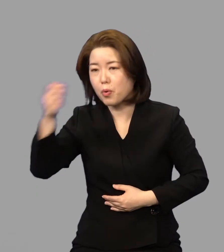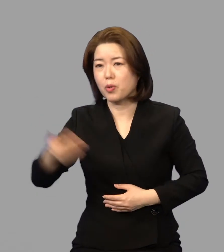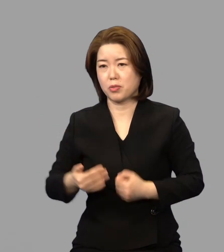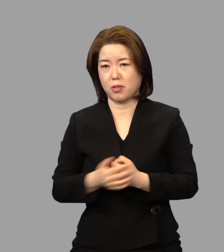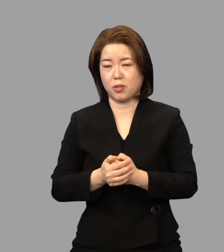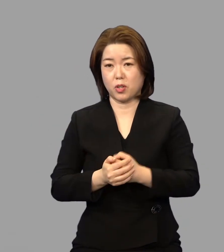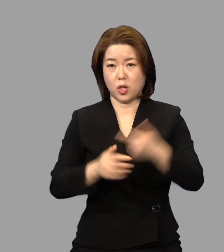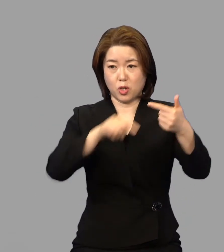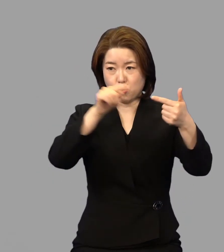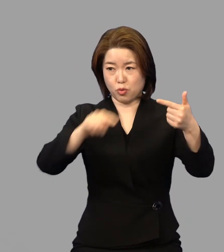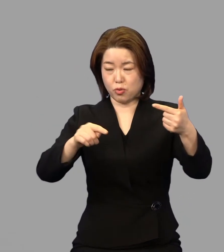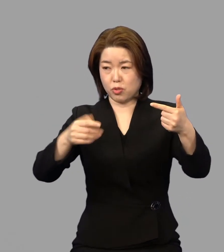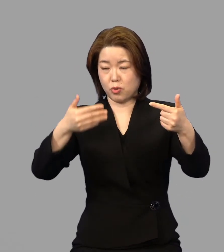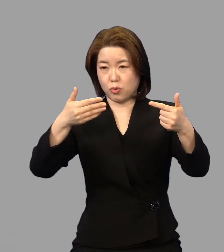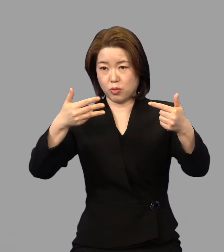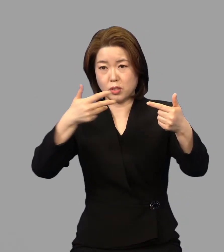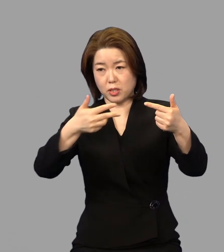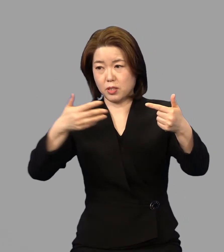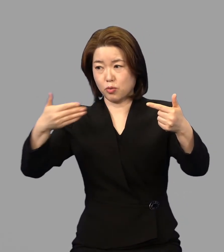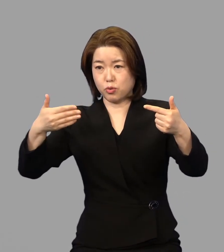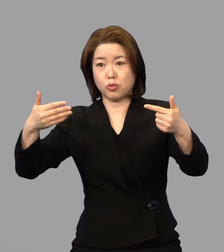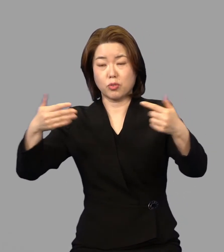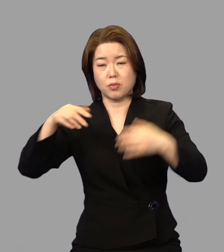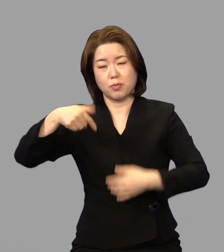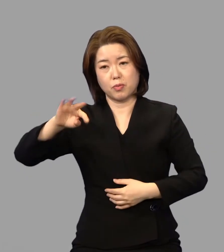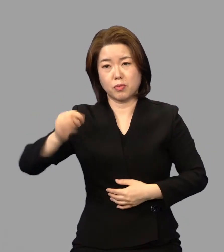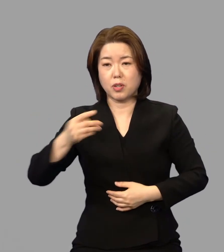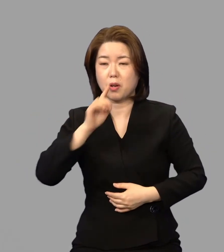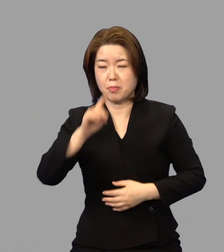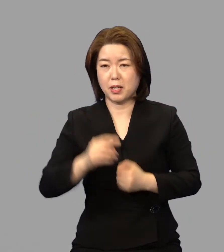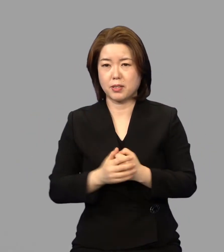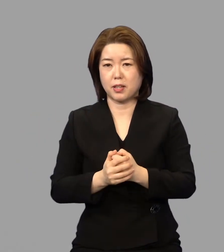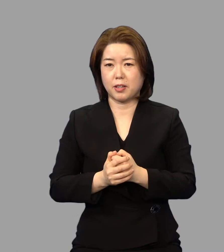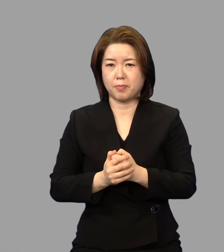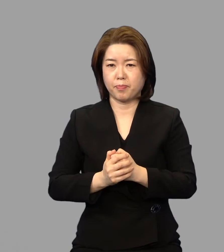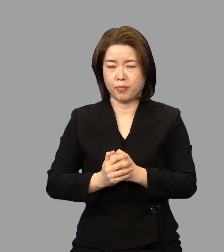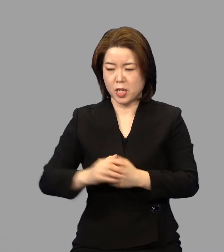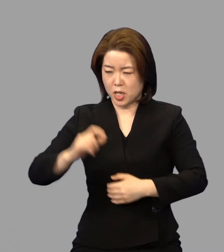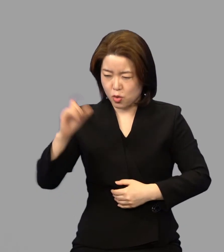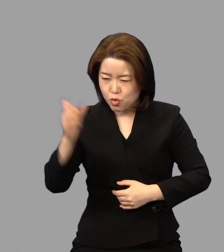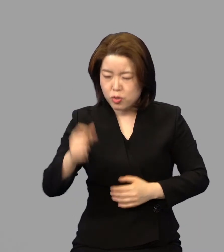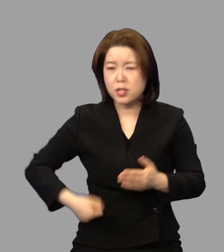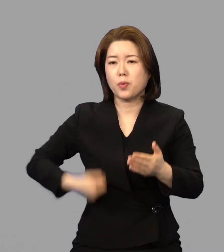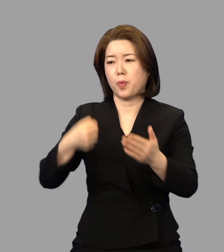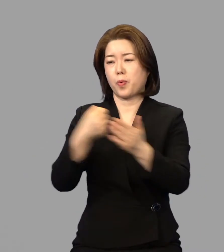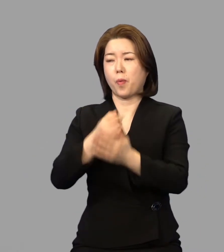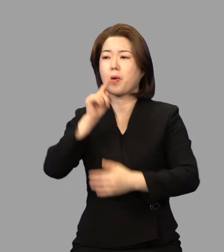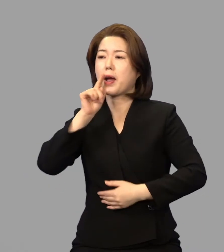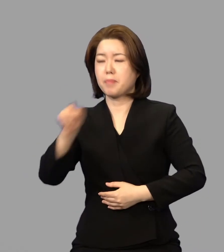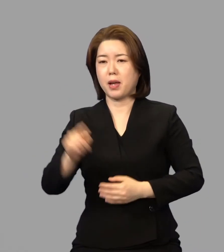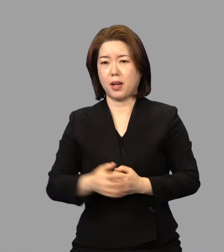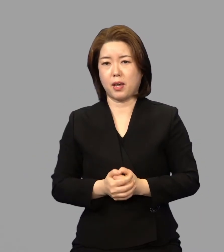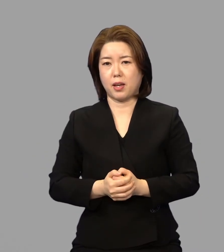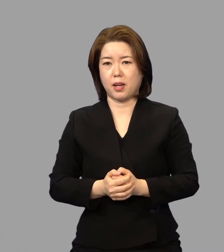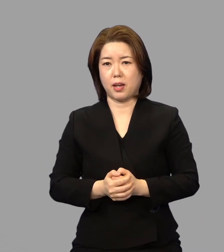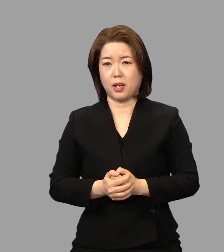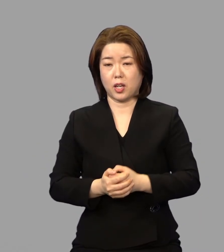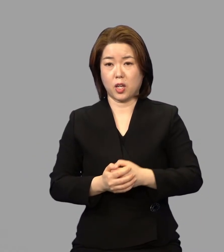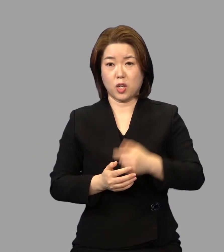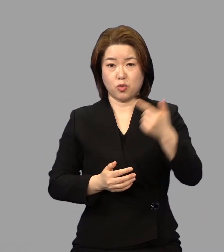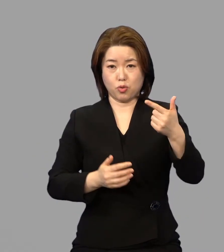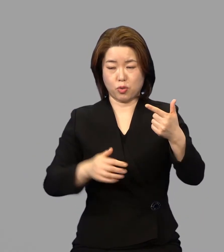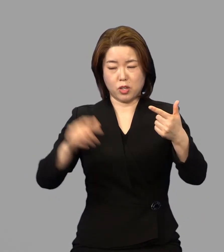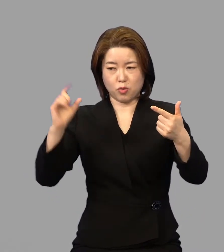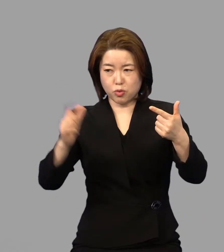9절 말씀에 번복해서 굳세고 용감하라 하는 말씀을 하십니다. 6절에 굳세고